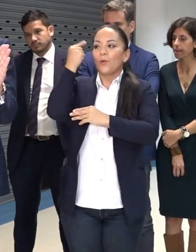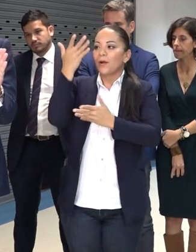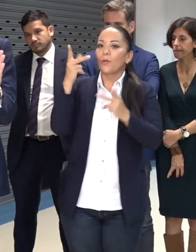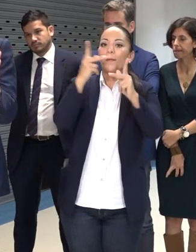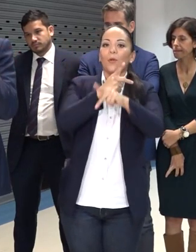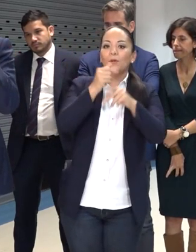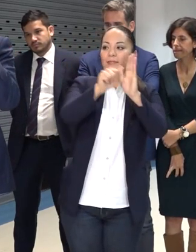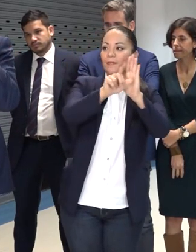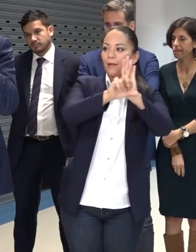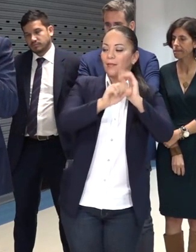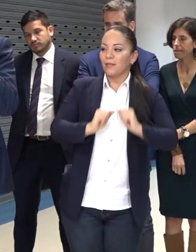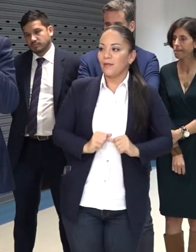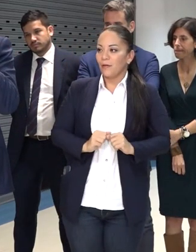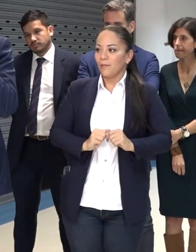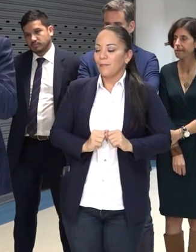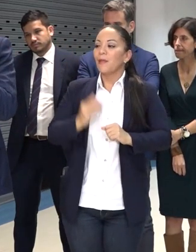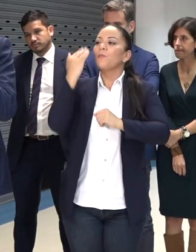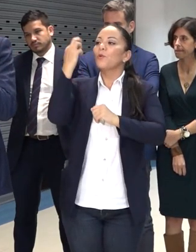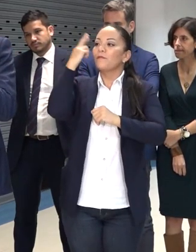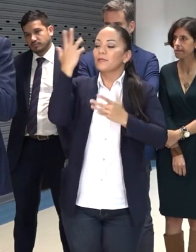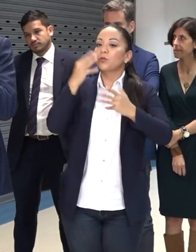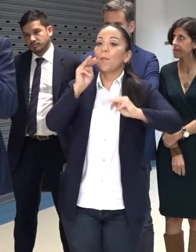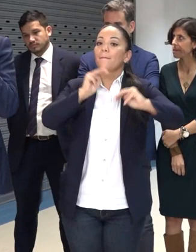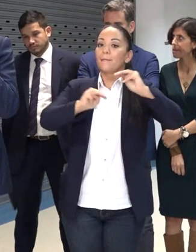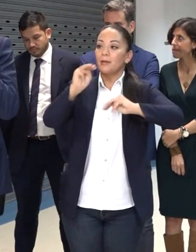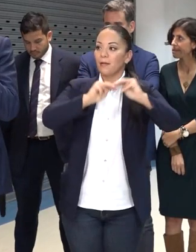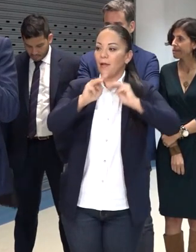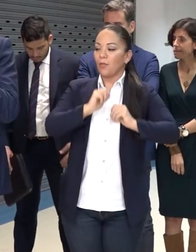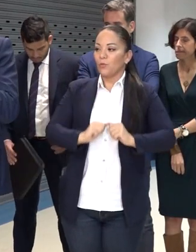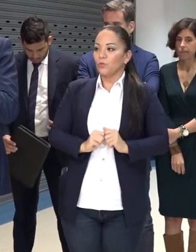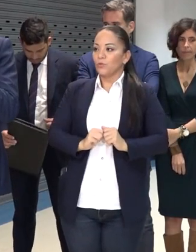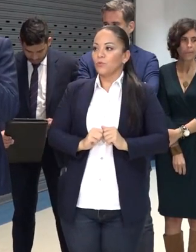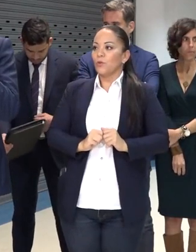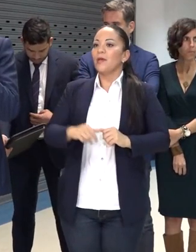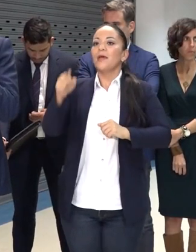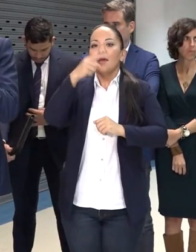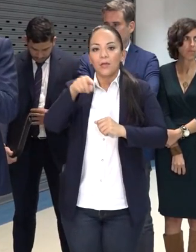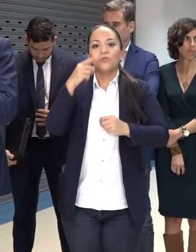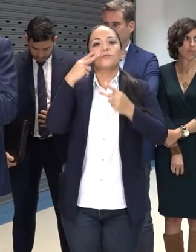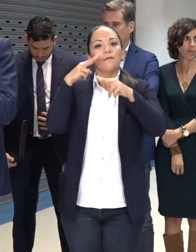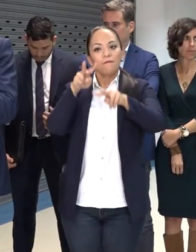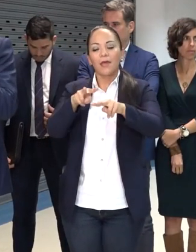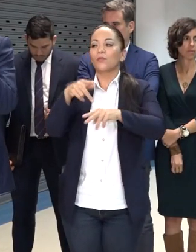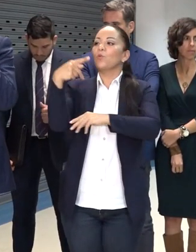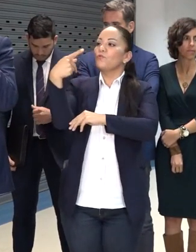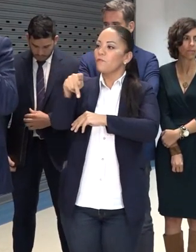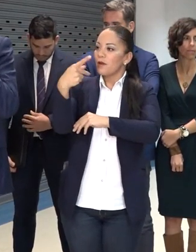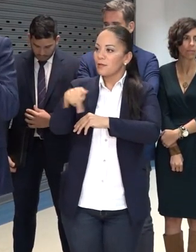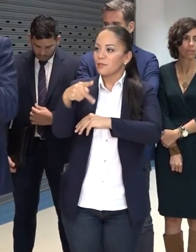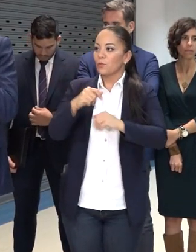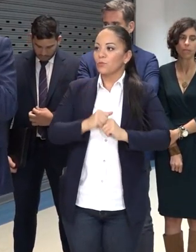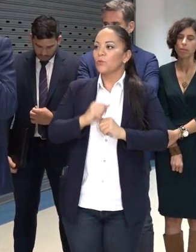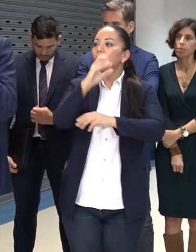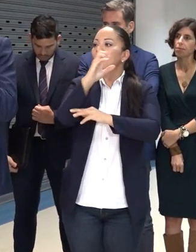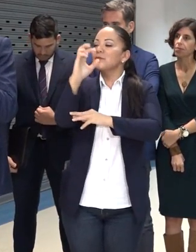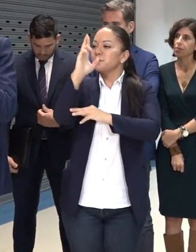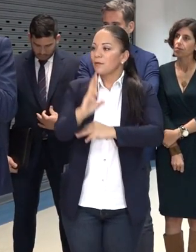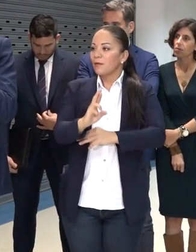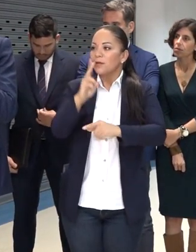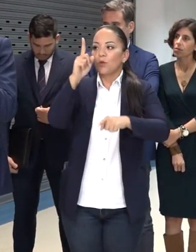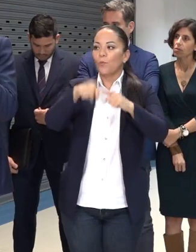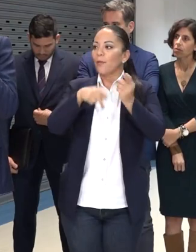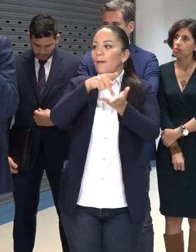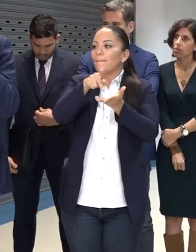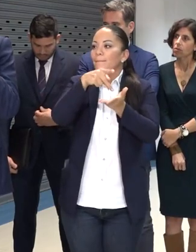para la Asamblea Legislativa, porque los mercados están viendo los riesgos de que Costa Rica no